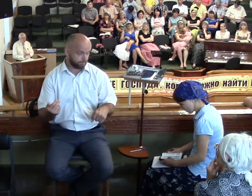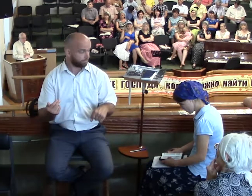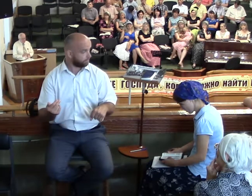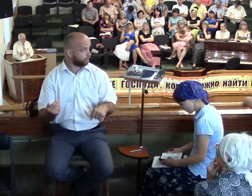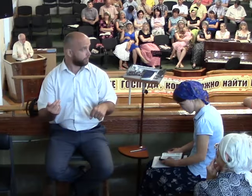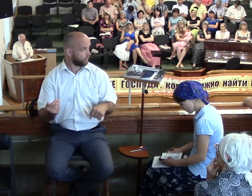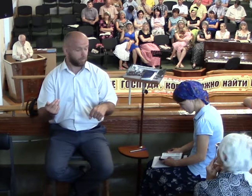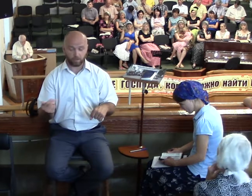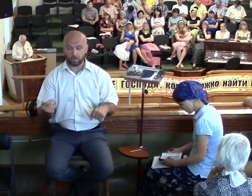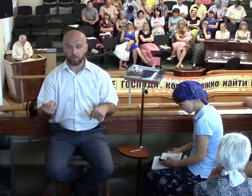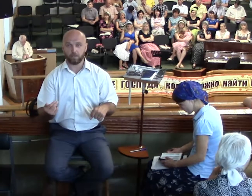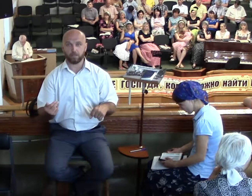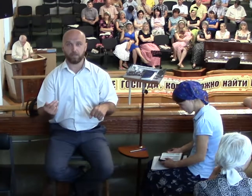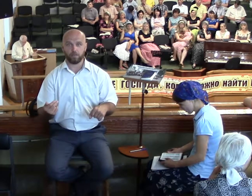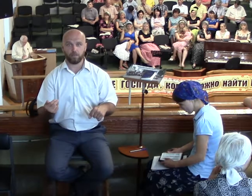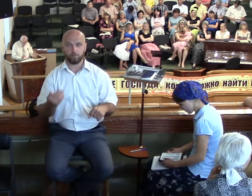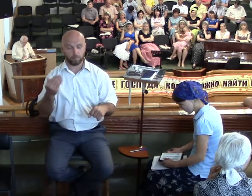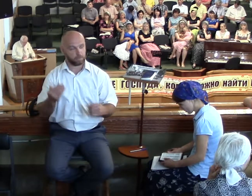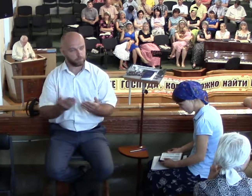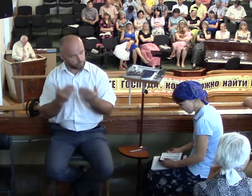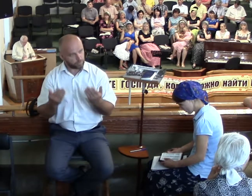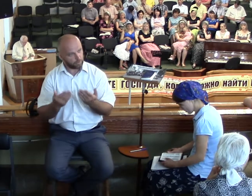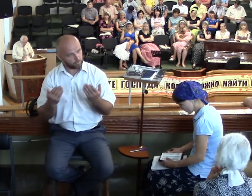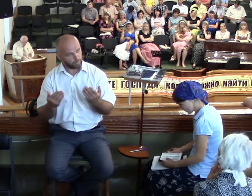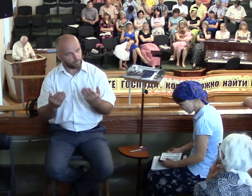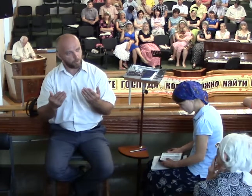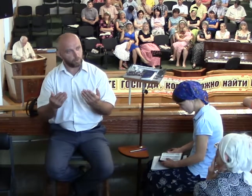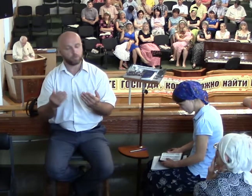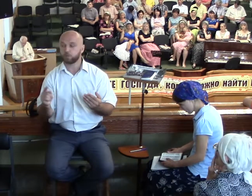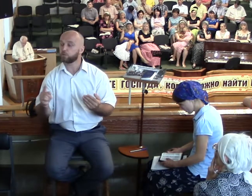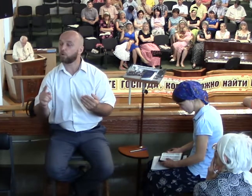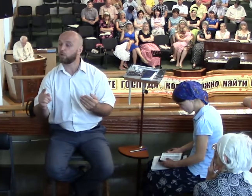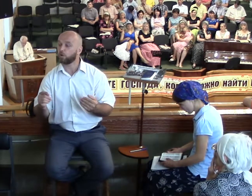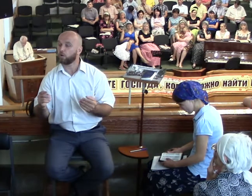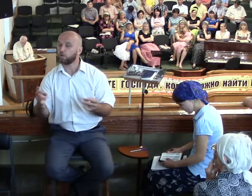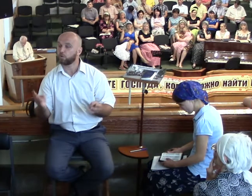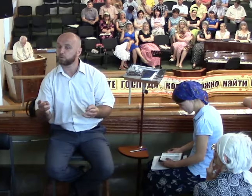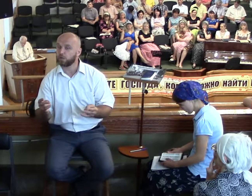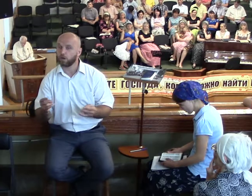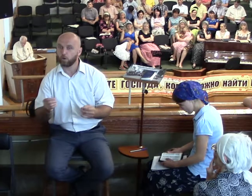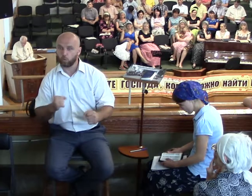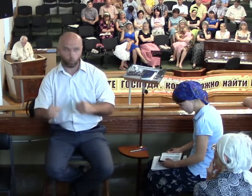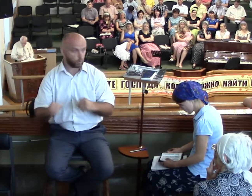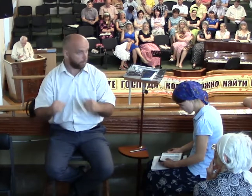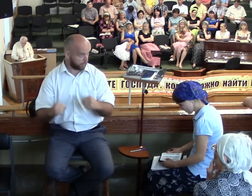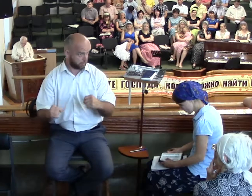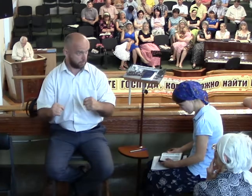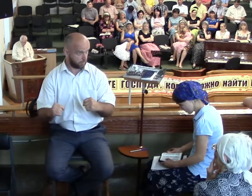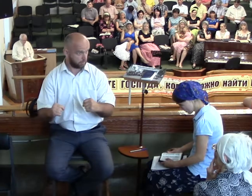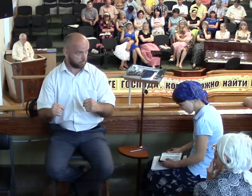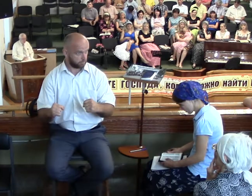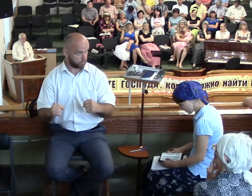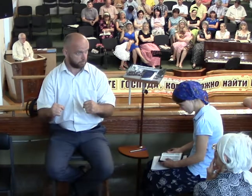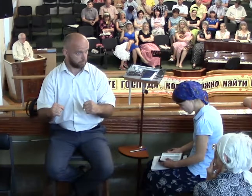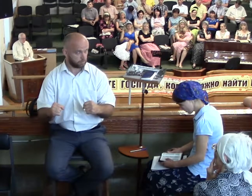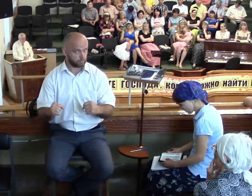потому что в 10 главе мы читаем перед этим, был такой период в их жизни, когда, был